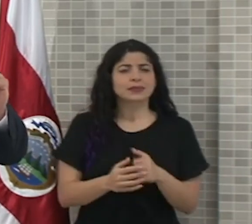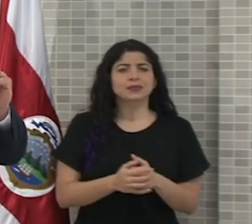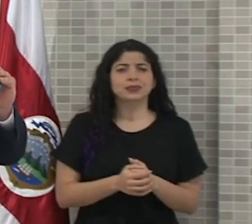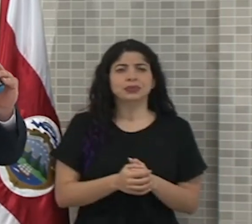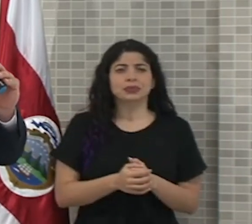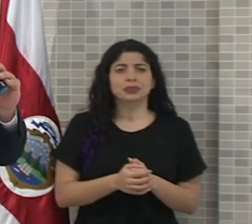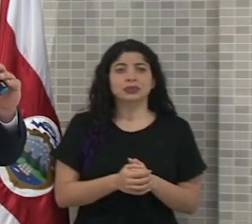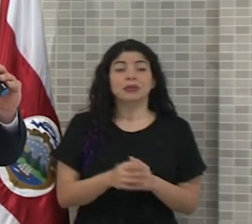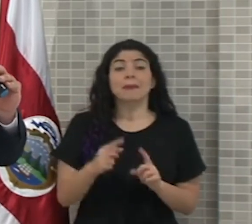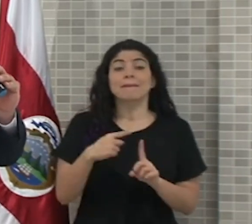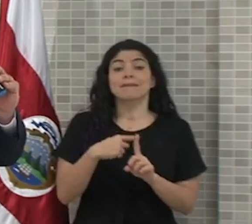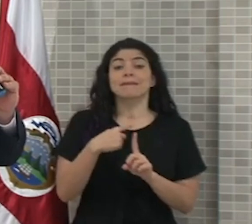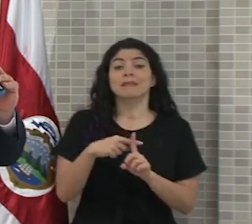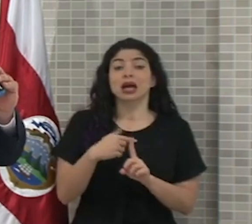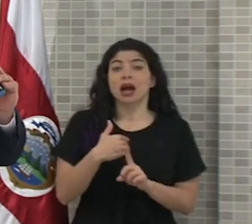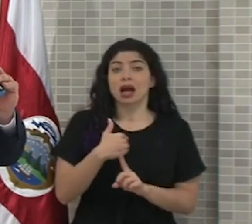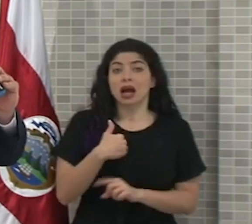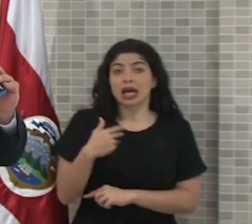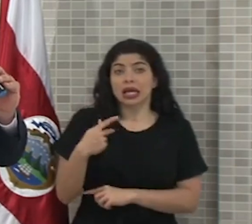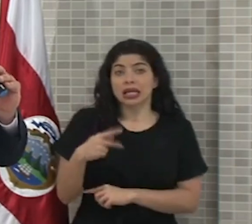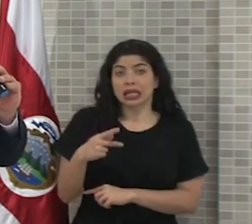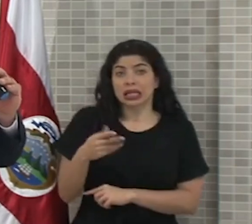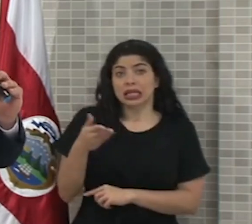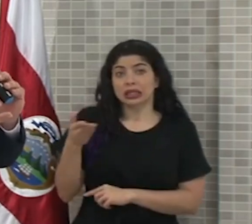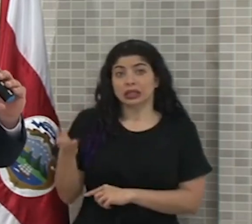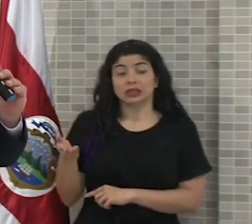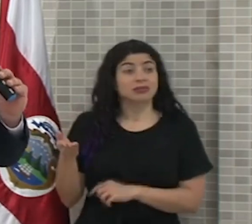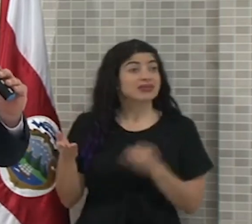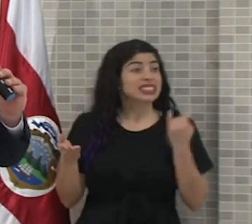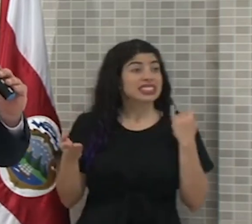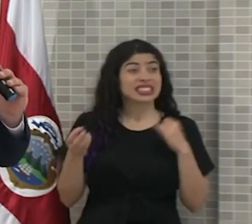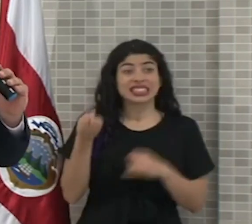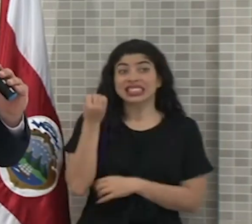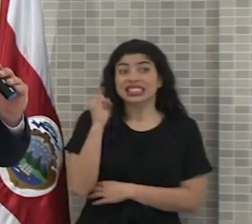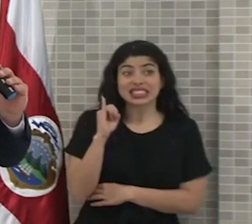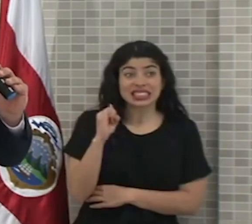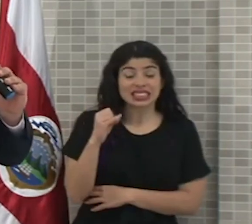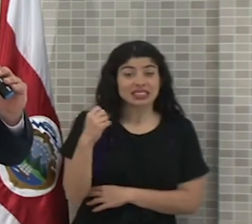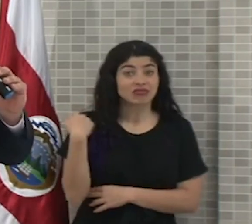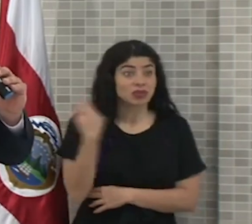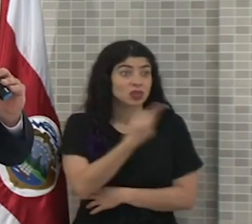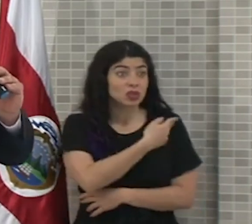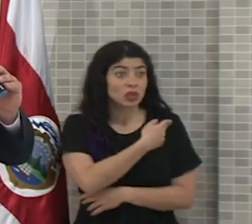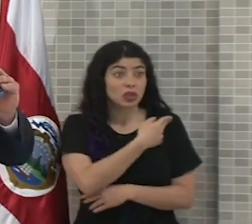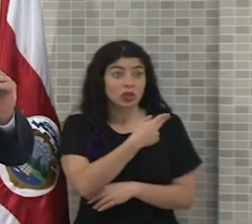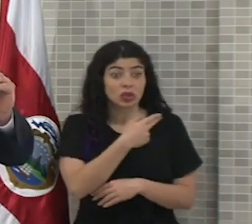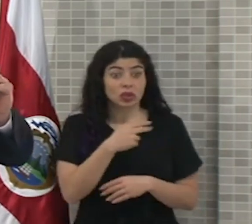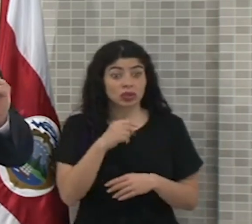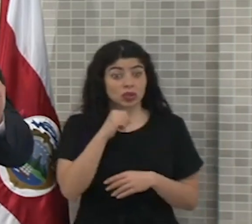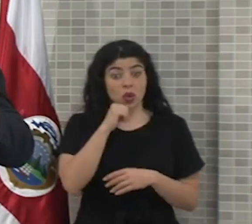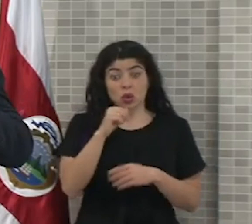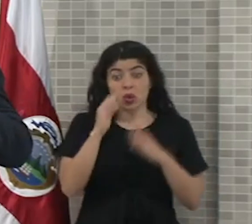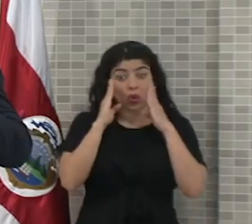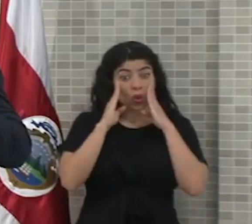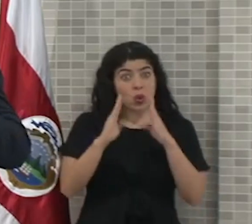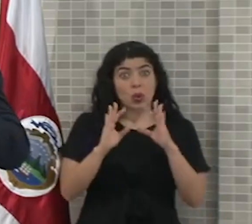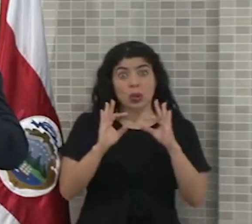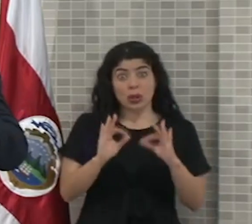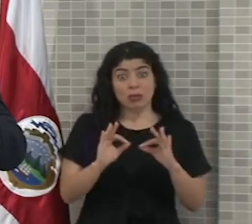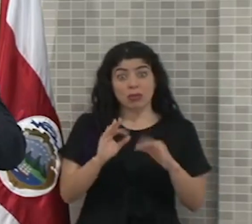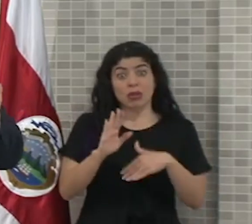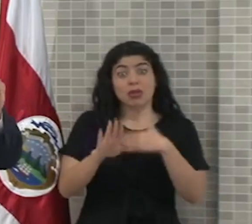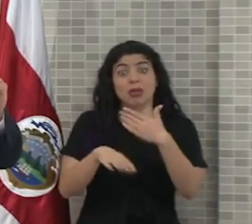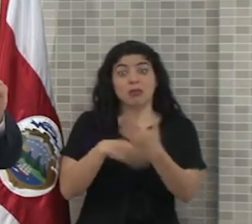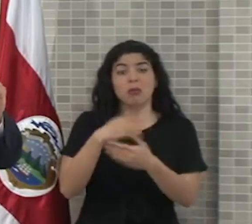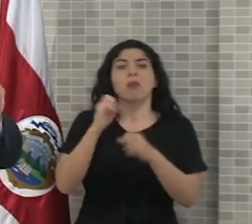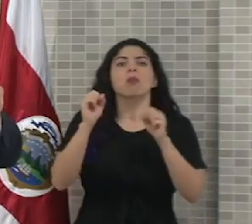Y tiene el riesgo también de, si no la abordamos de la mejor manera, de convertirse incluso en una